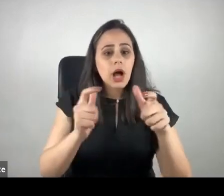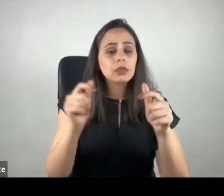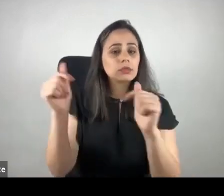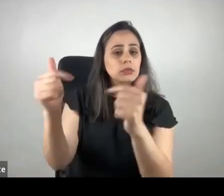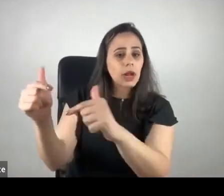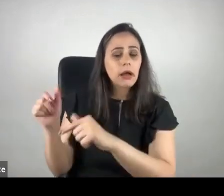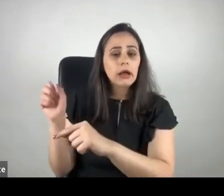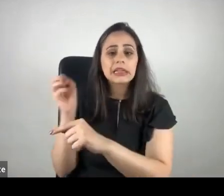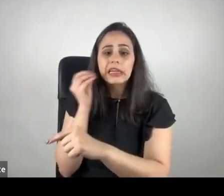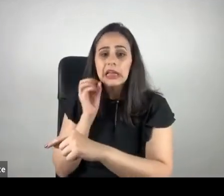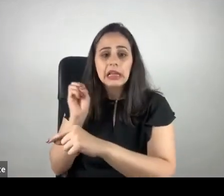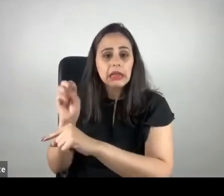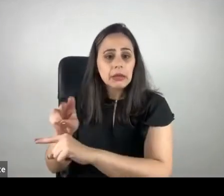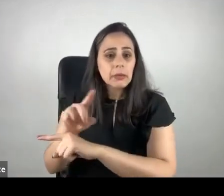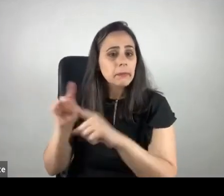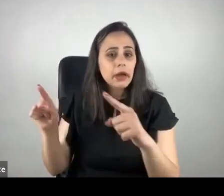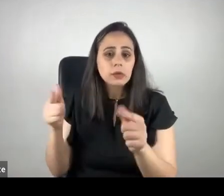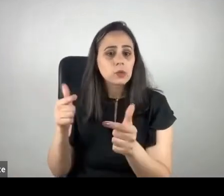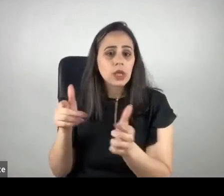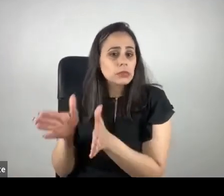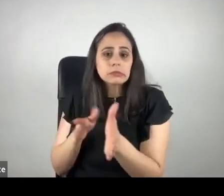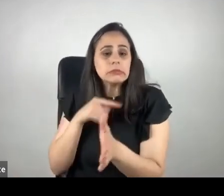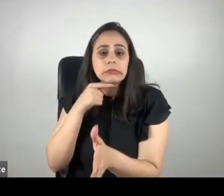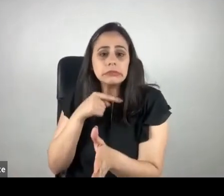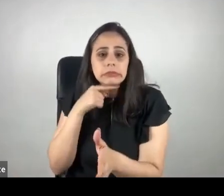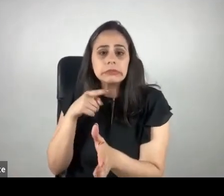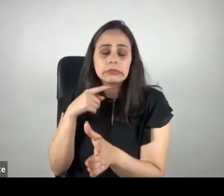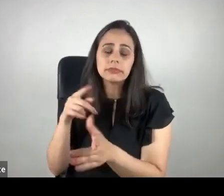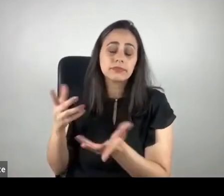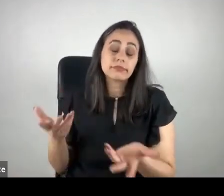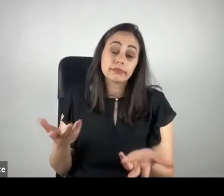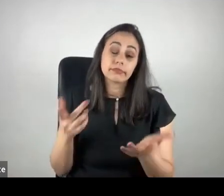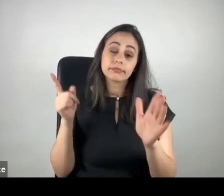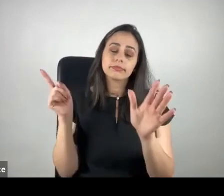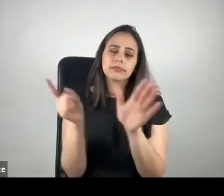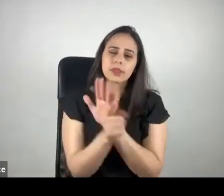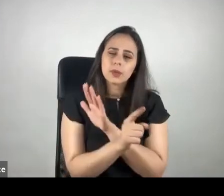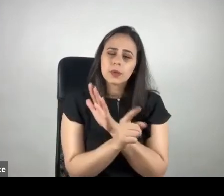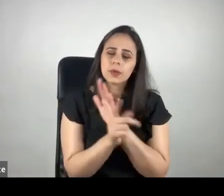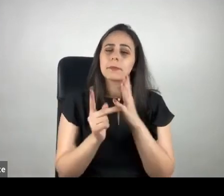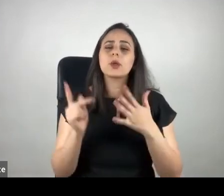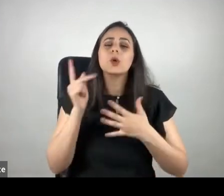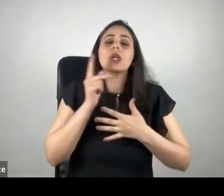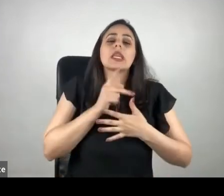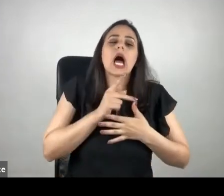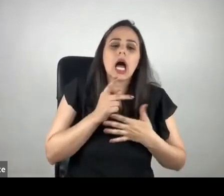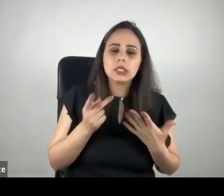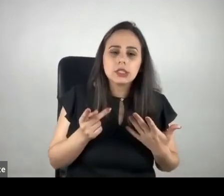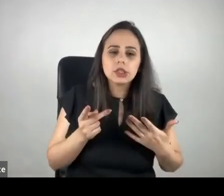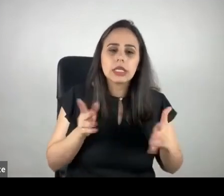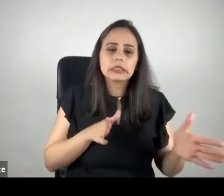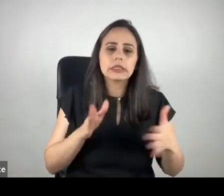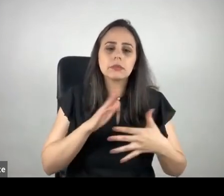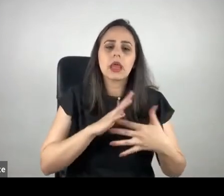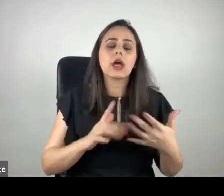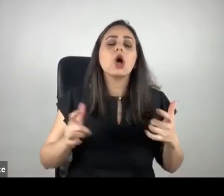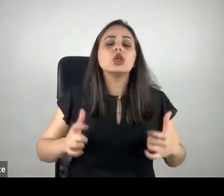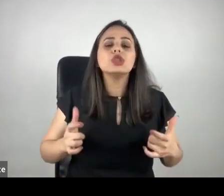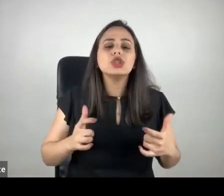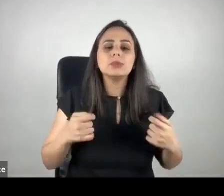de trabalho. Então, fica a pergunta: onde é prioridade a gente ter acessibilidade em Libras